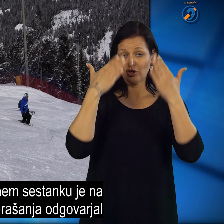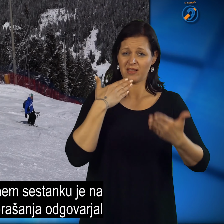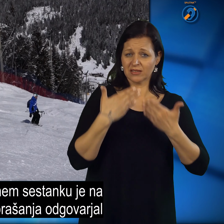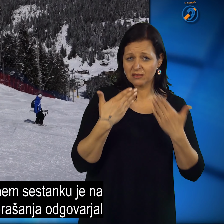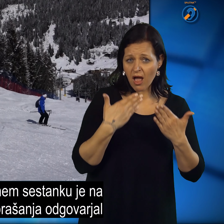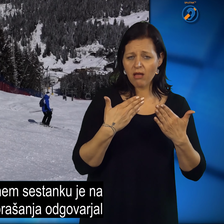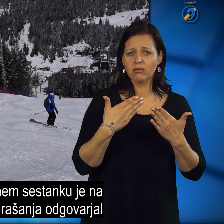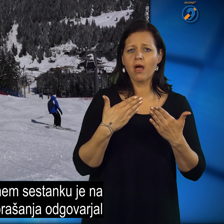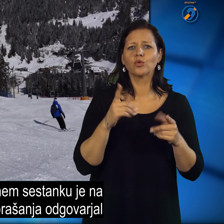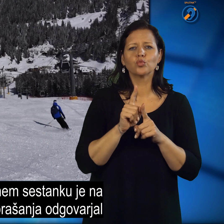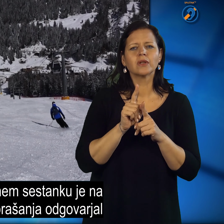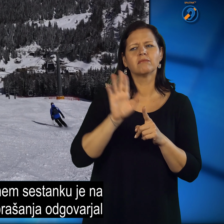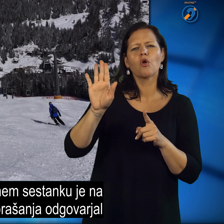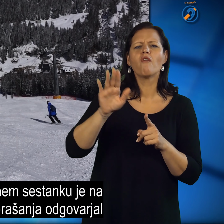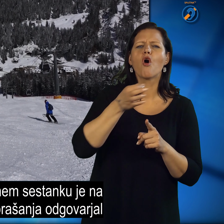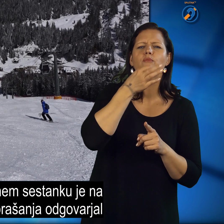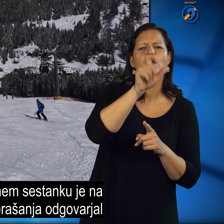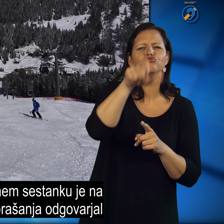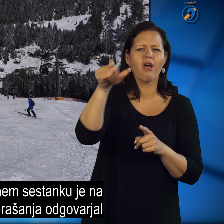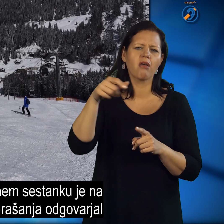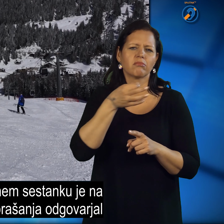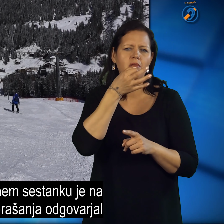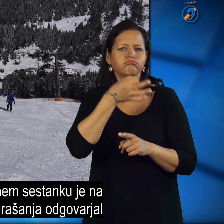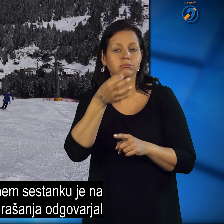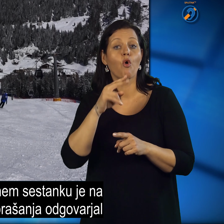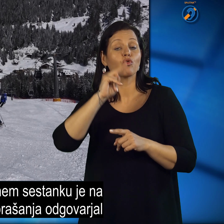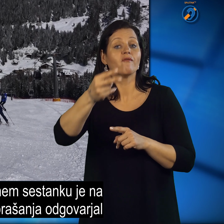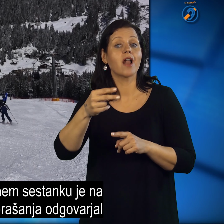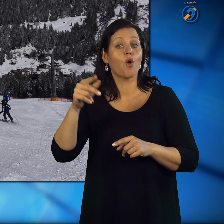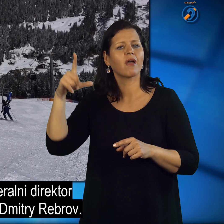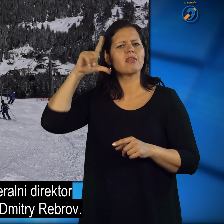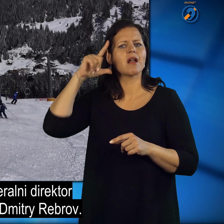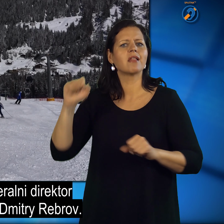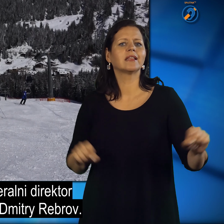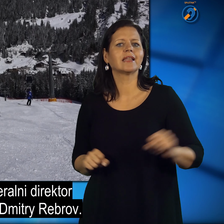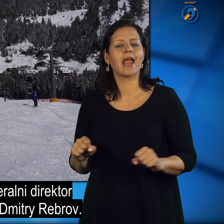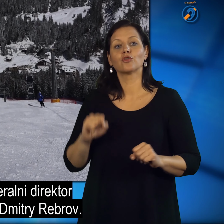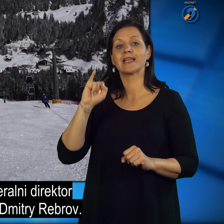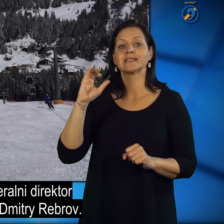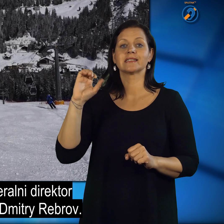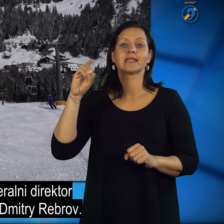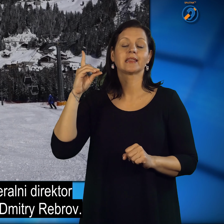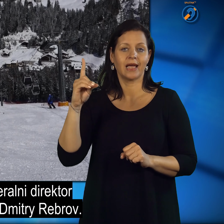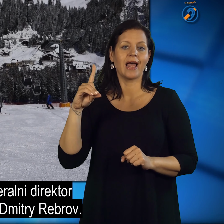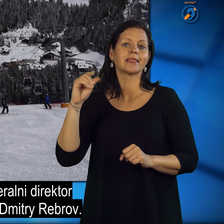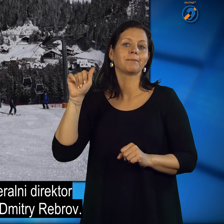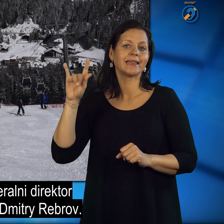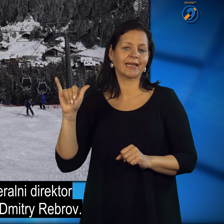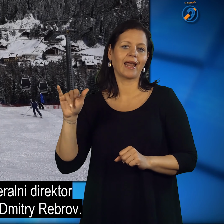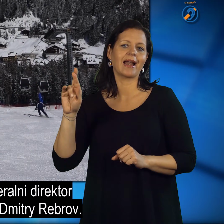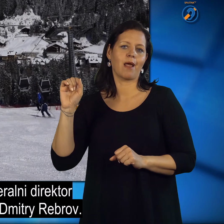Na večernem sestanku je na njihova vprašanja odgovarjal generalni direktor ICSD Dmitrij Rebrov.